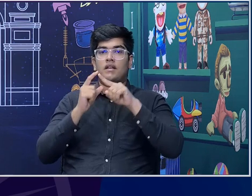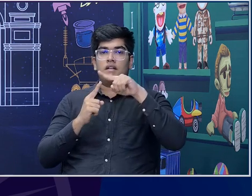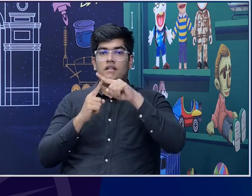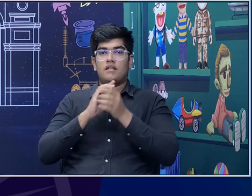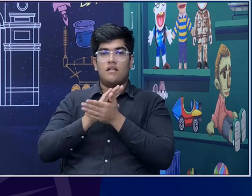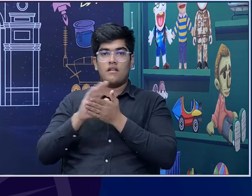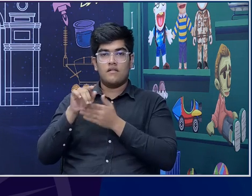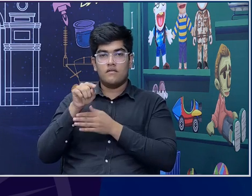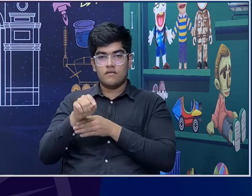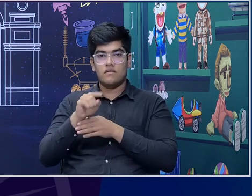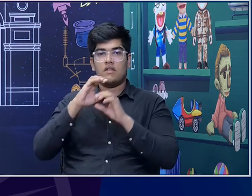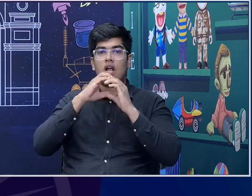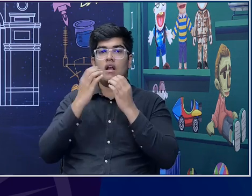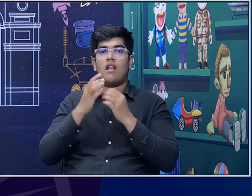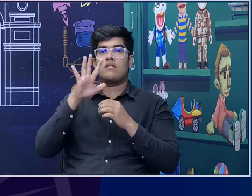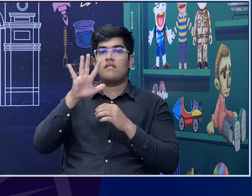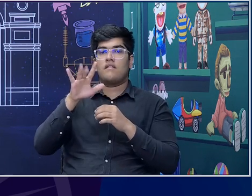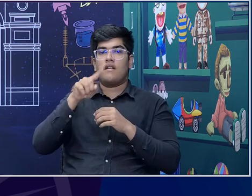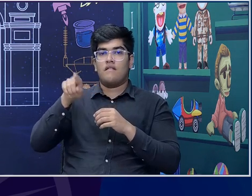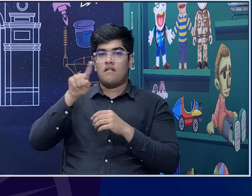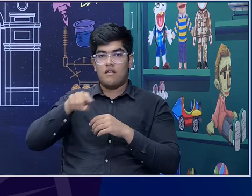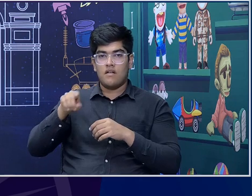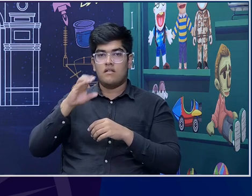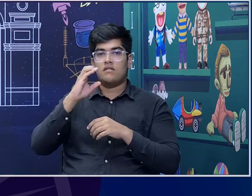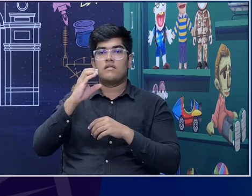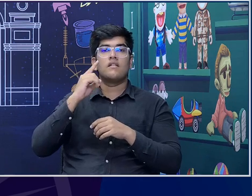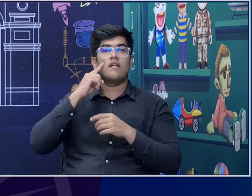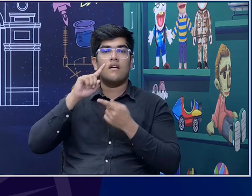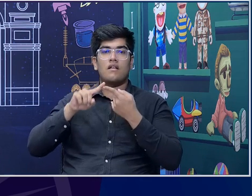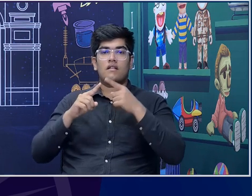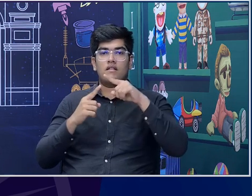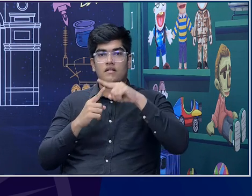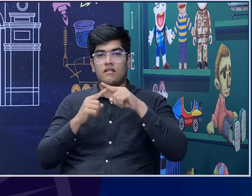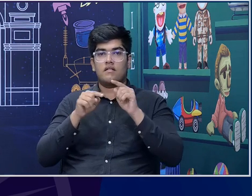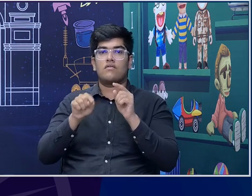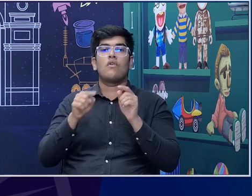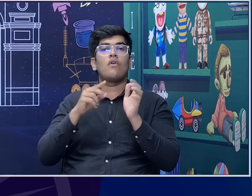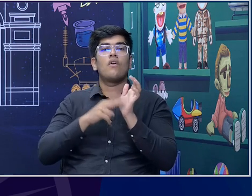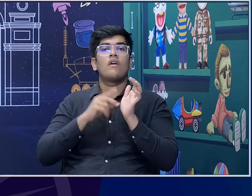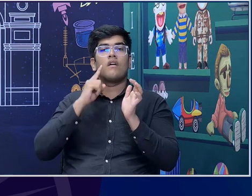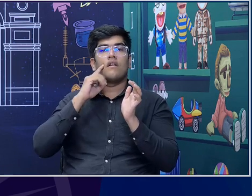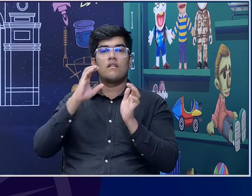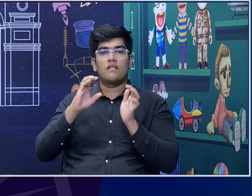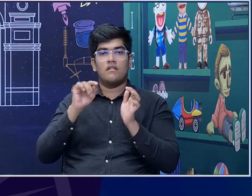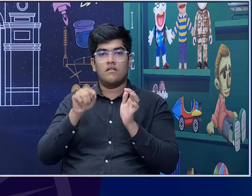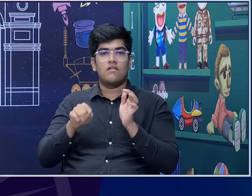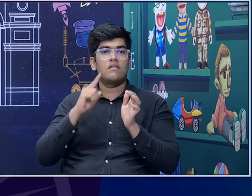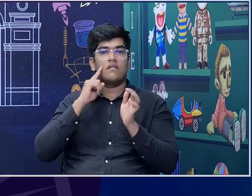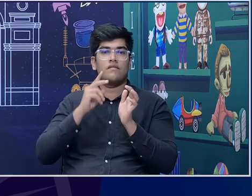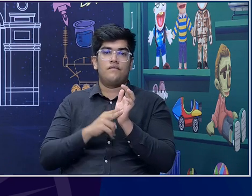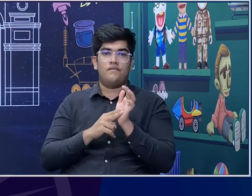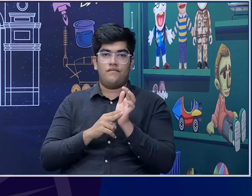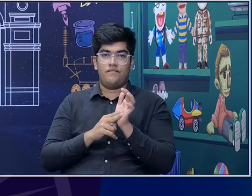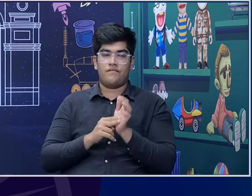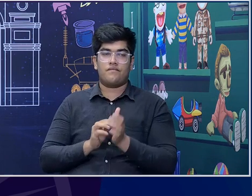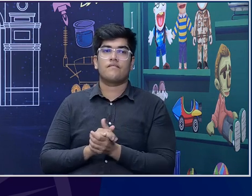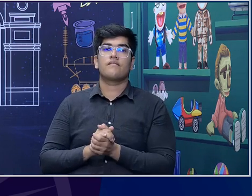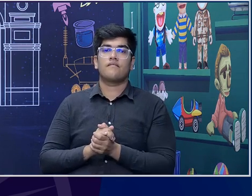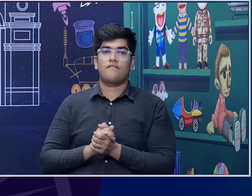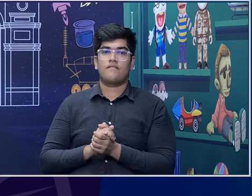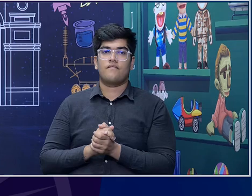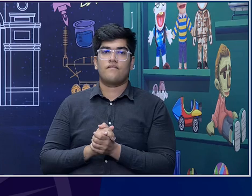प्रतिक्रियाएं तो आप इस मेल पर आप मेल कर दीजिए हमारा इमेल आइडिया है dth.class5 at the